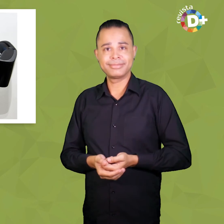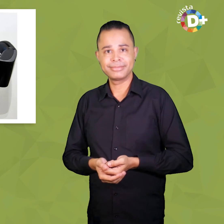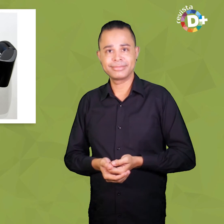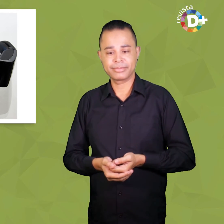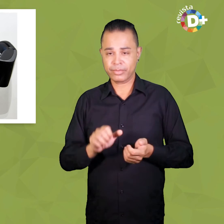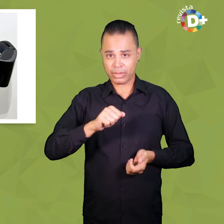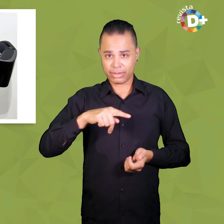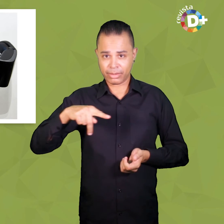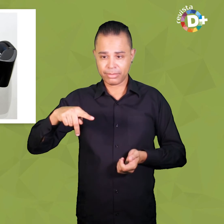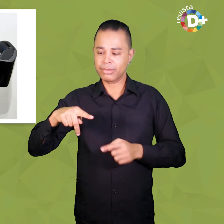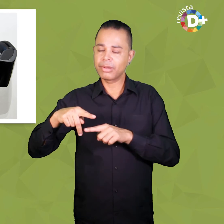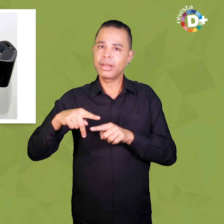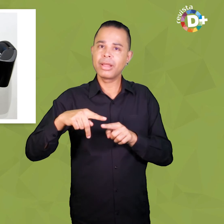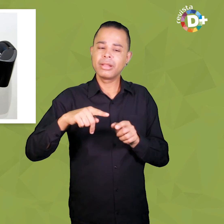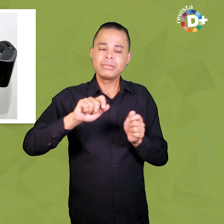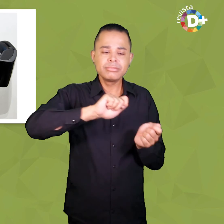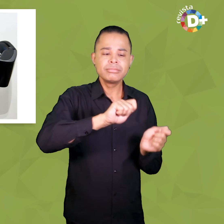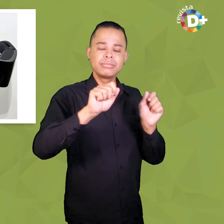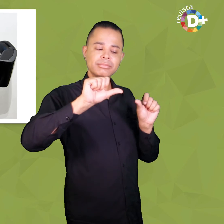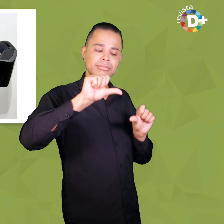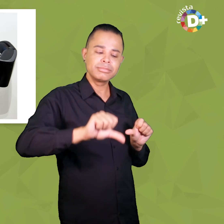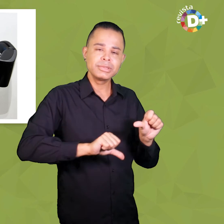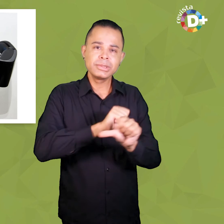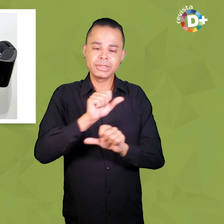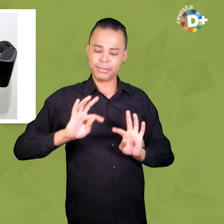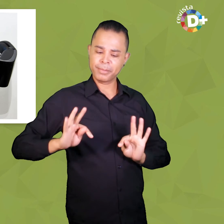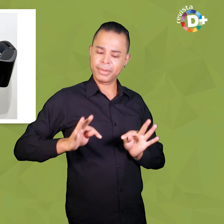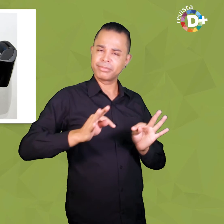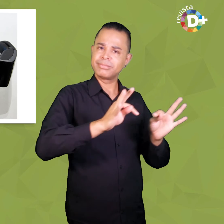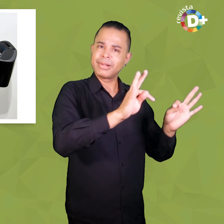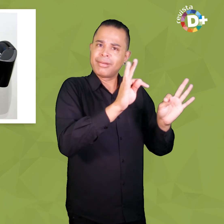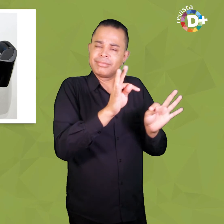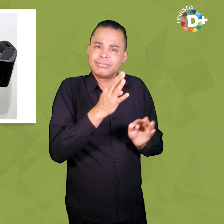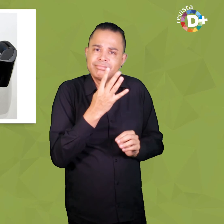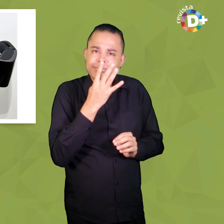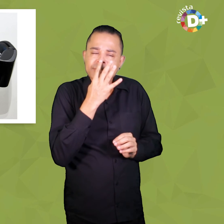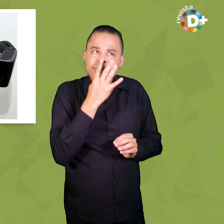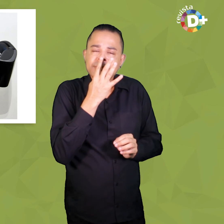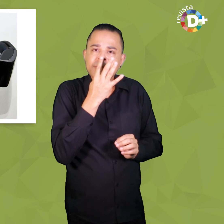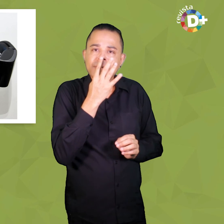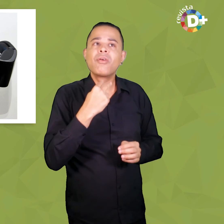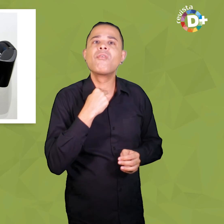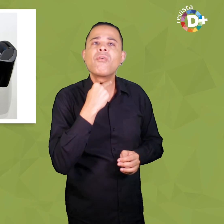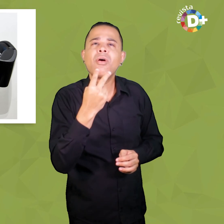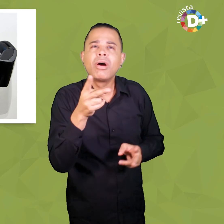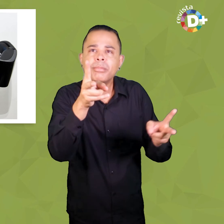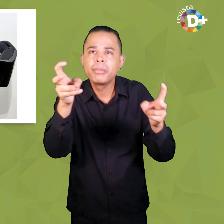sincronia por meio de uma avançada tecnologia de reconhecimento de áudio não é necessário para a